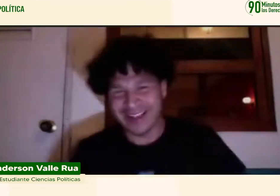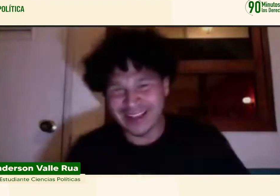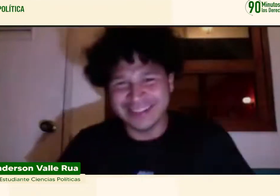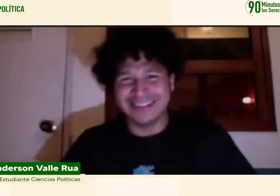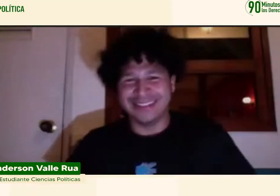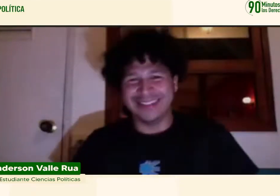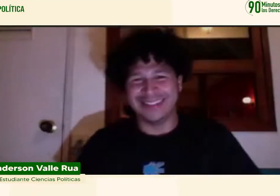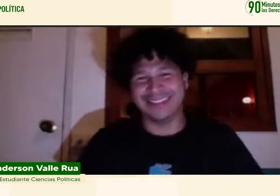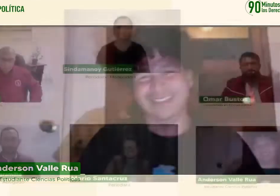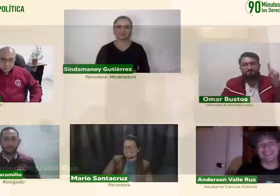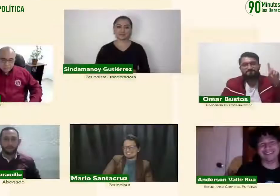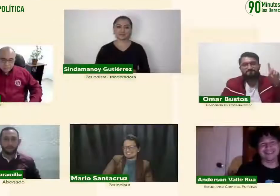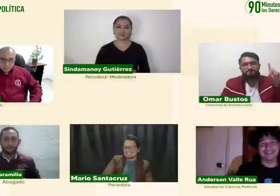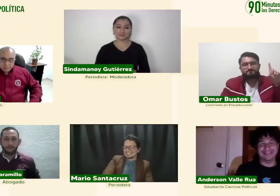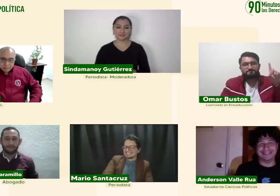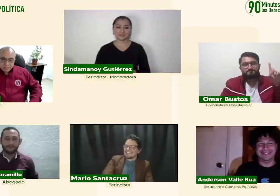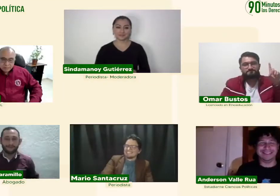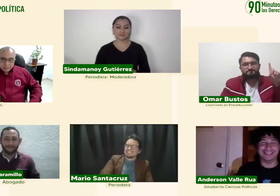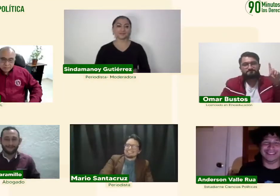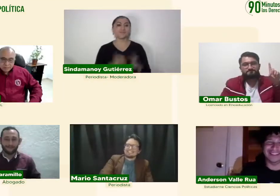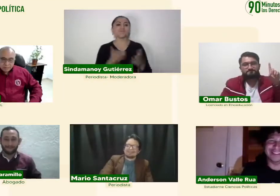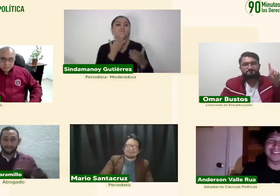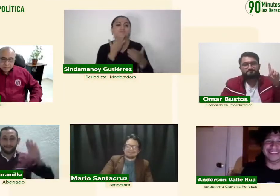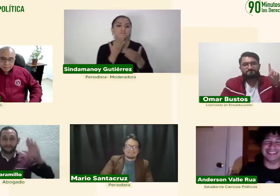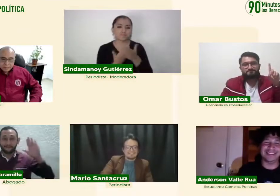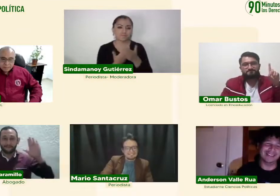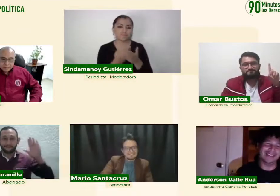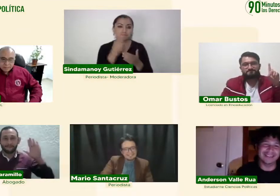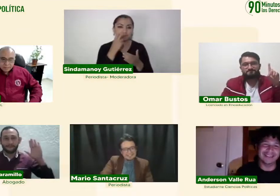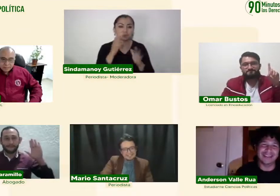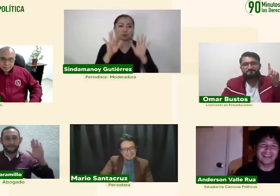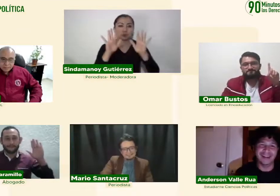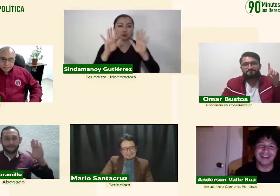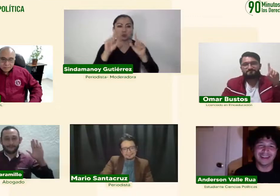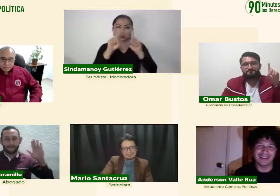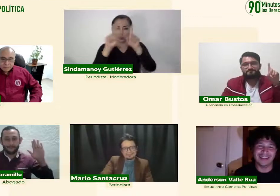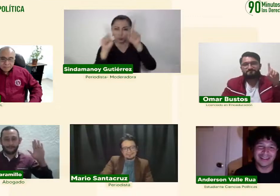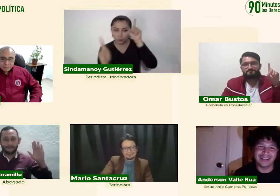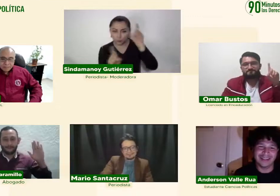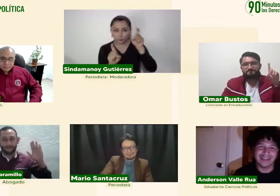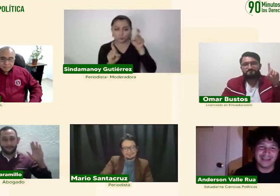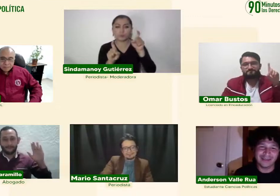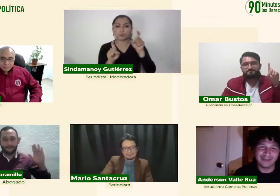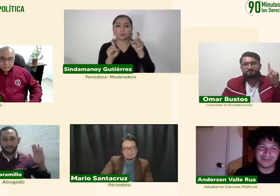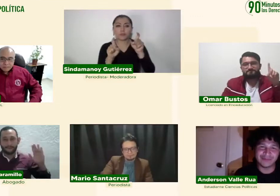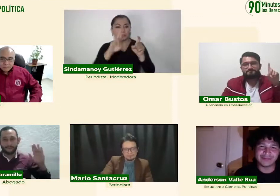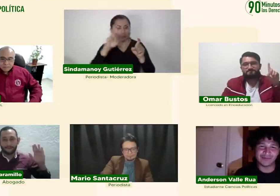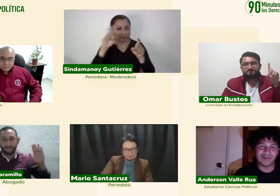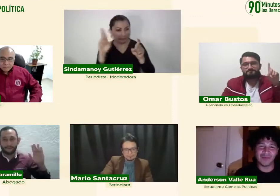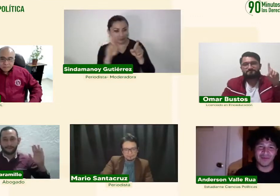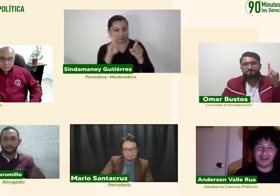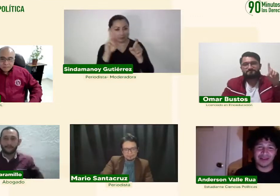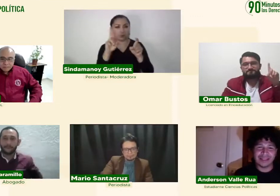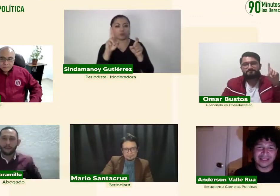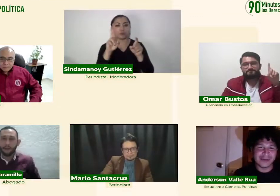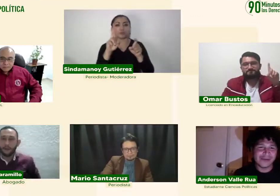de verdad si soy un poco rebelde conectivo muchas gracias a anderson bueno quiero reiterar